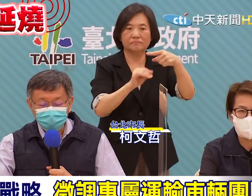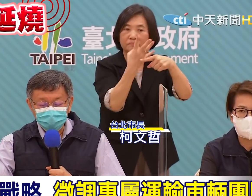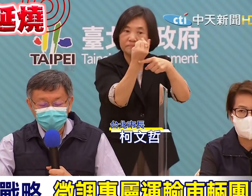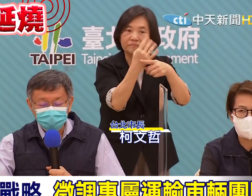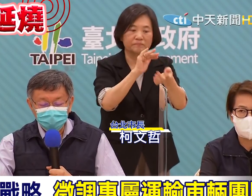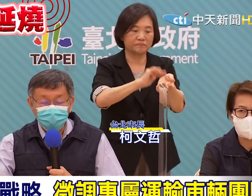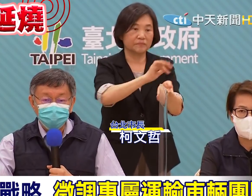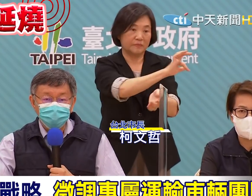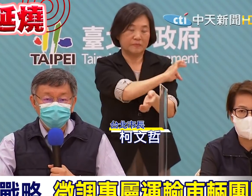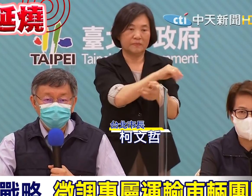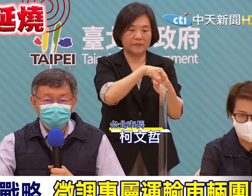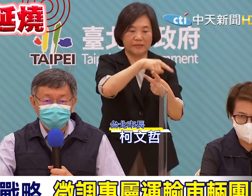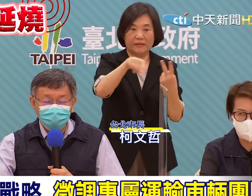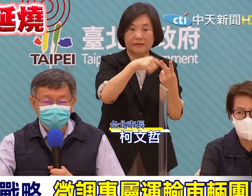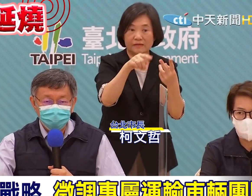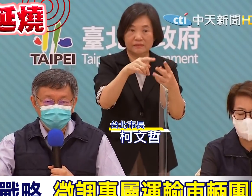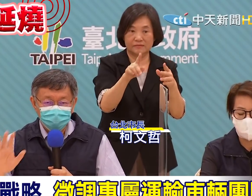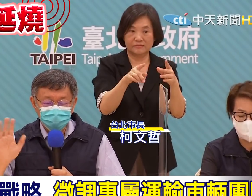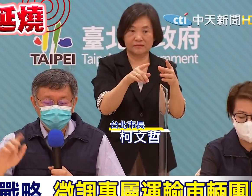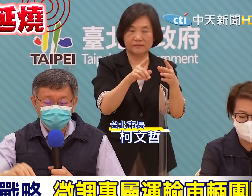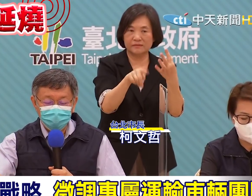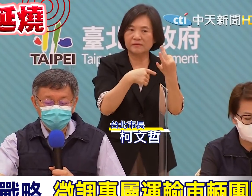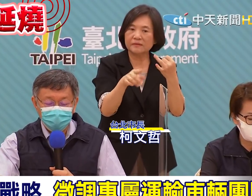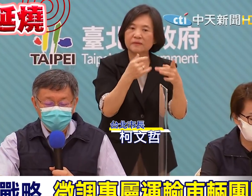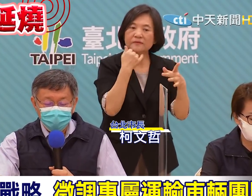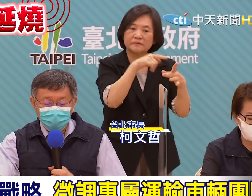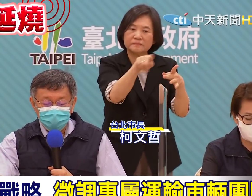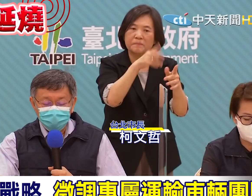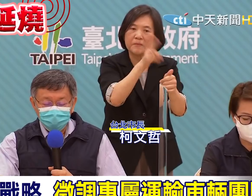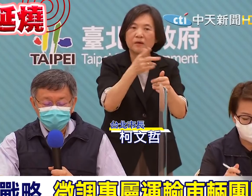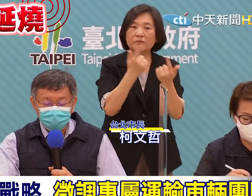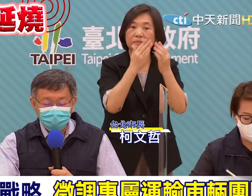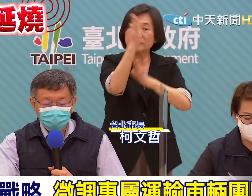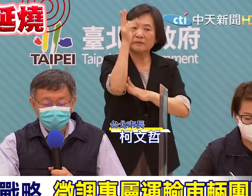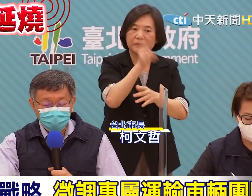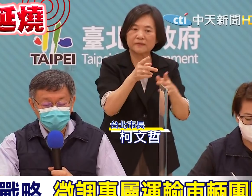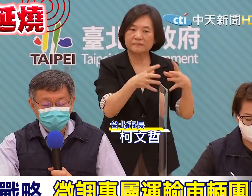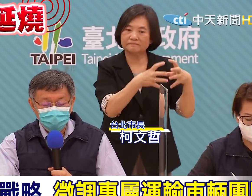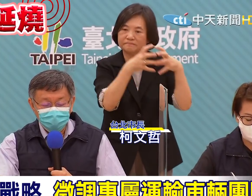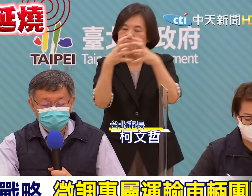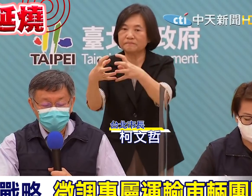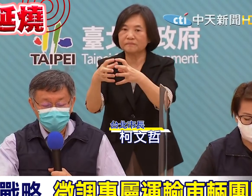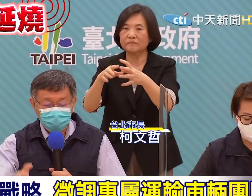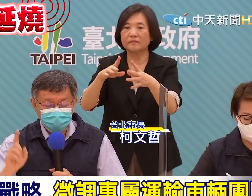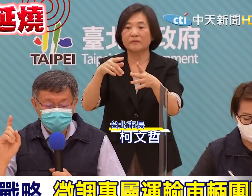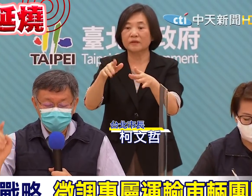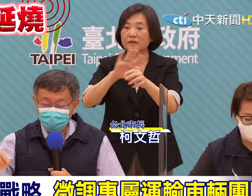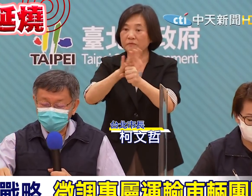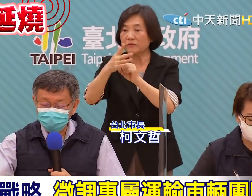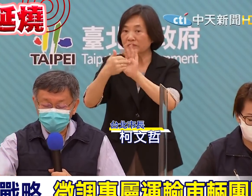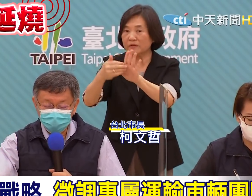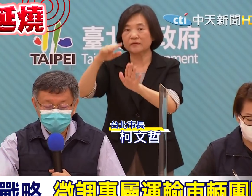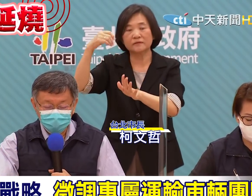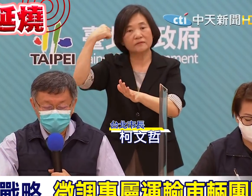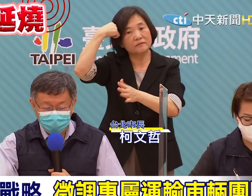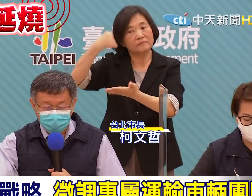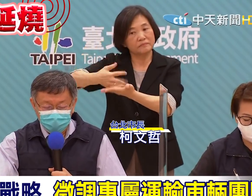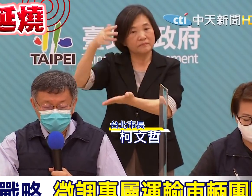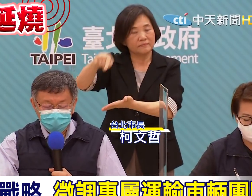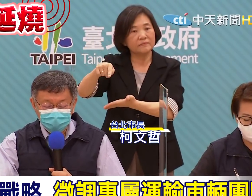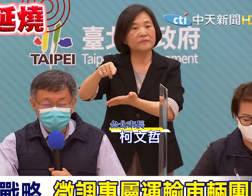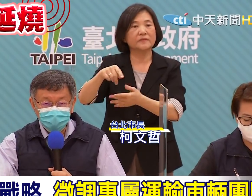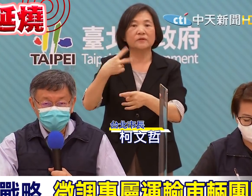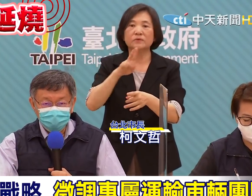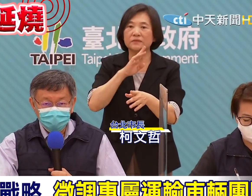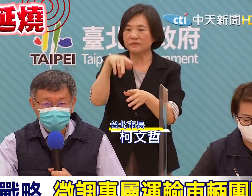供台北市卫生局调度，因为我们要去支援那个检疫所跟防疫旅馆。这是今天要做的行政命令。